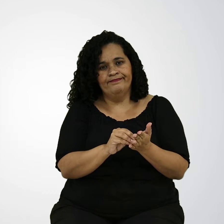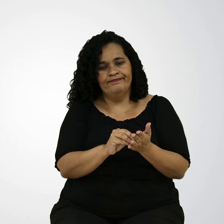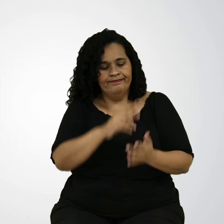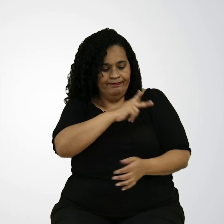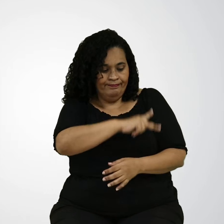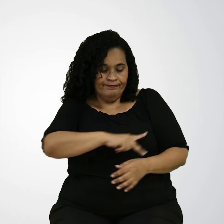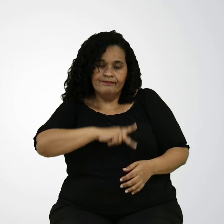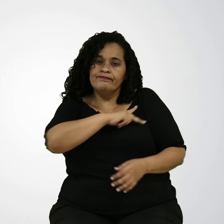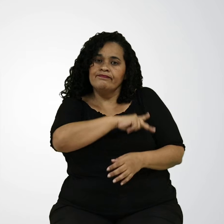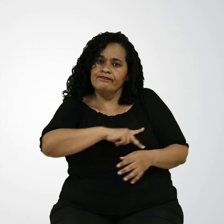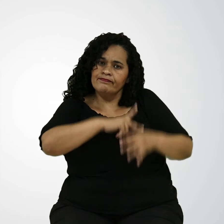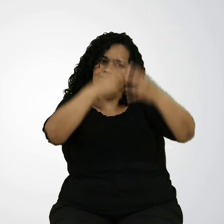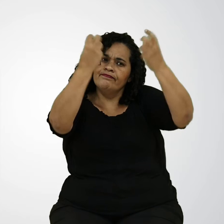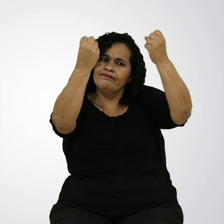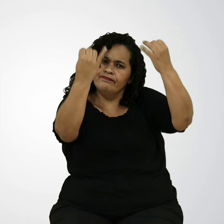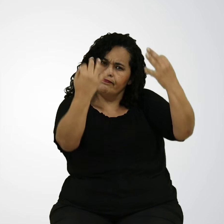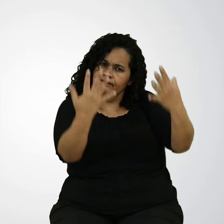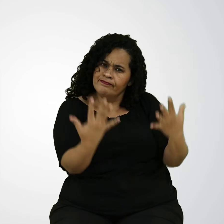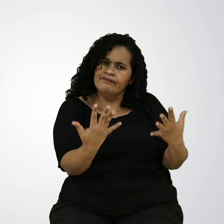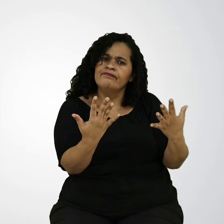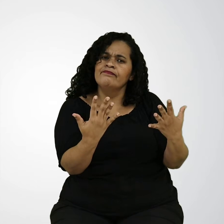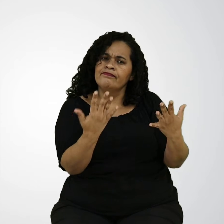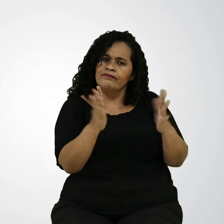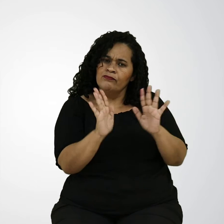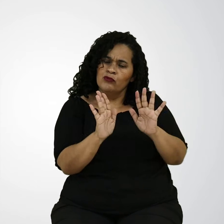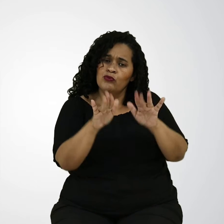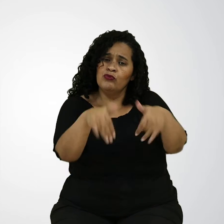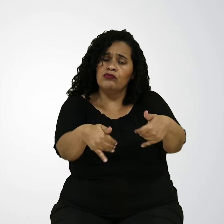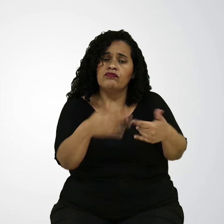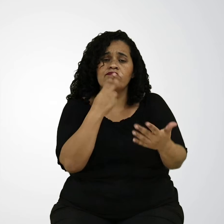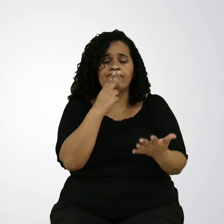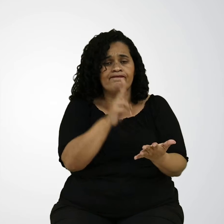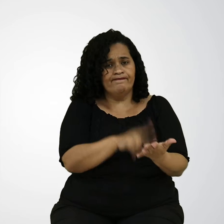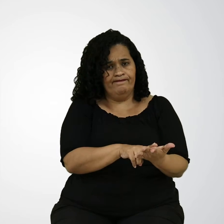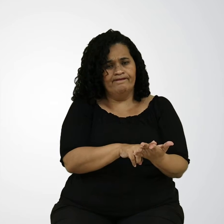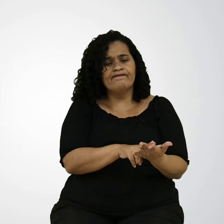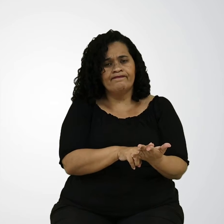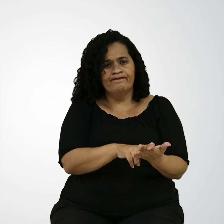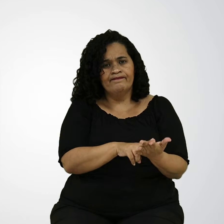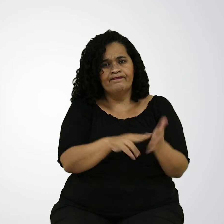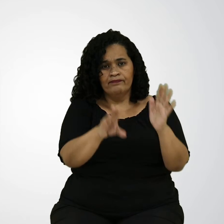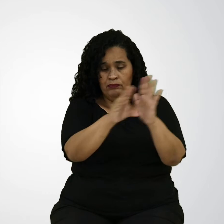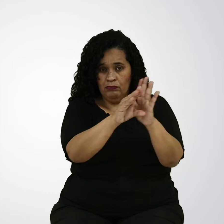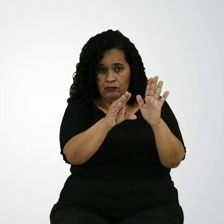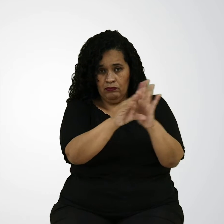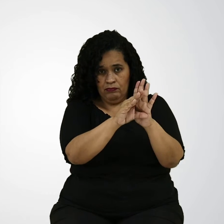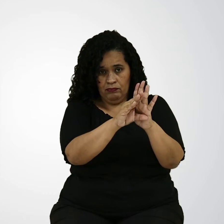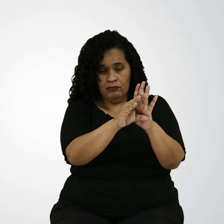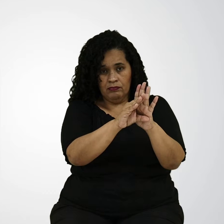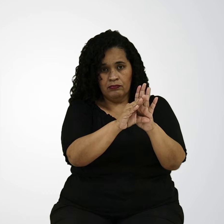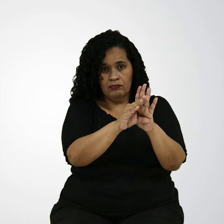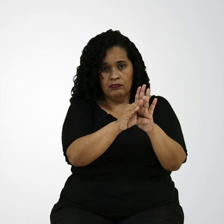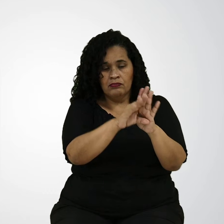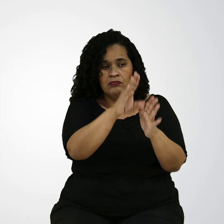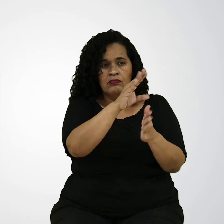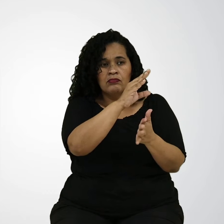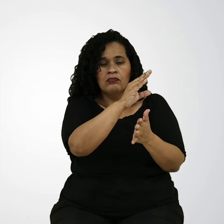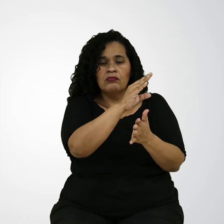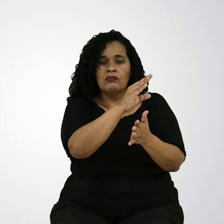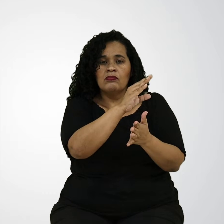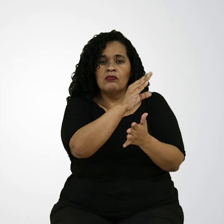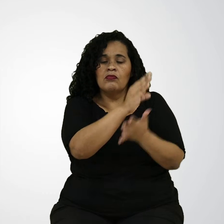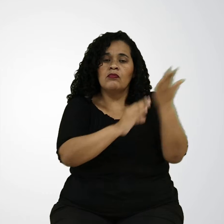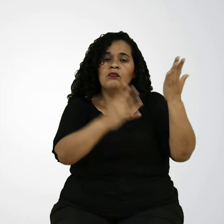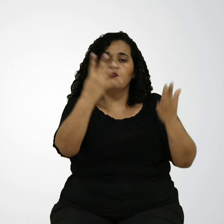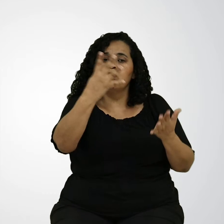ela, entrando nessa parte final da carta, e ele ensina, então, no versículo 2 do